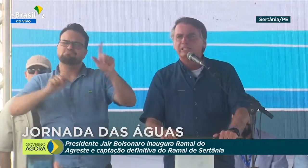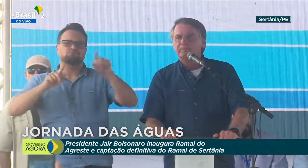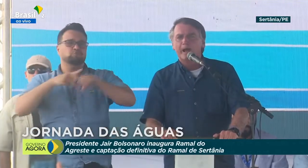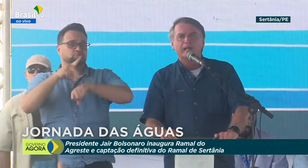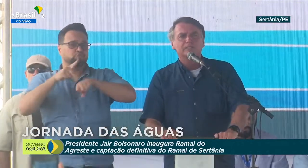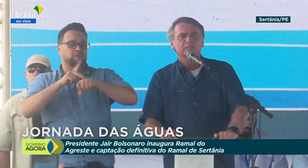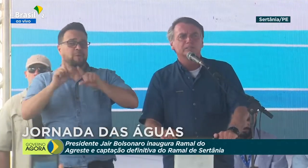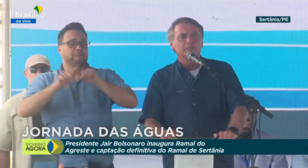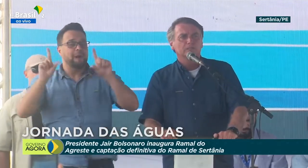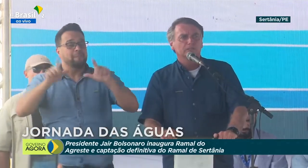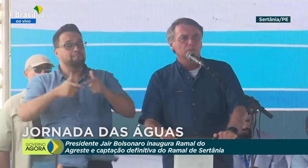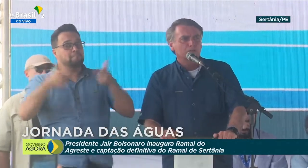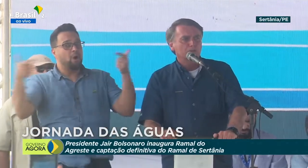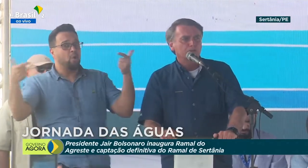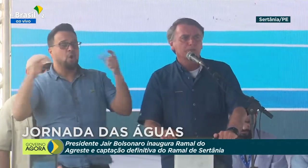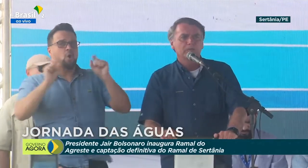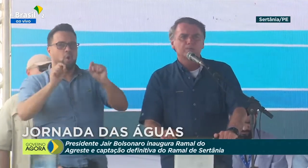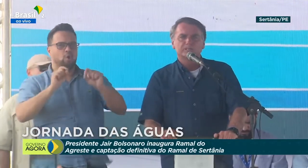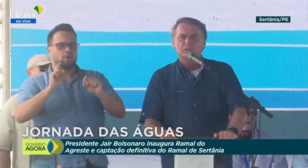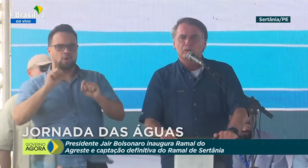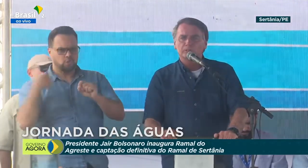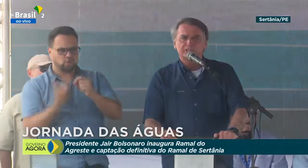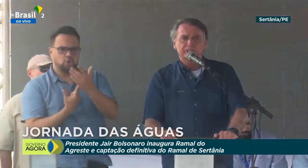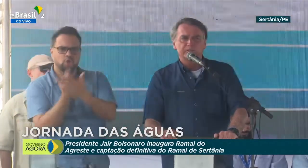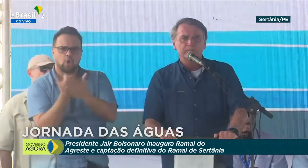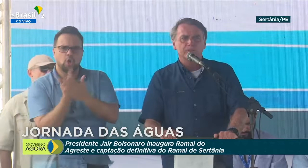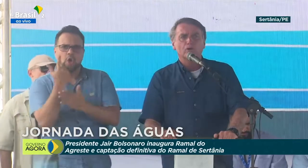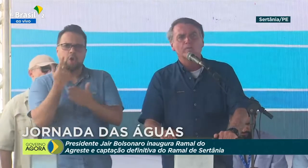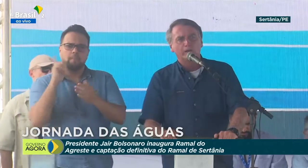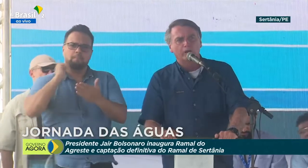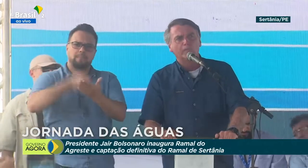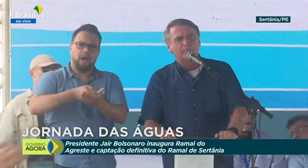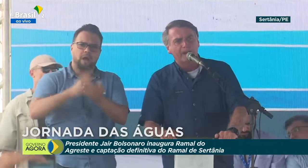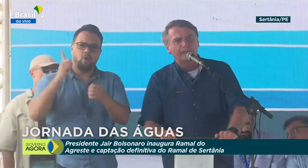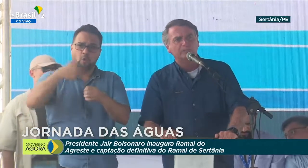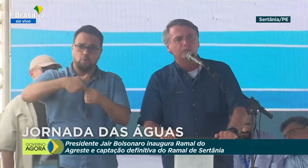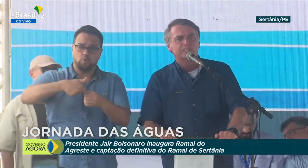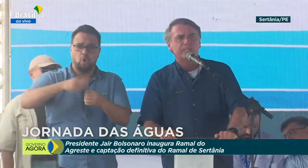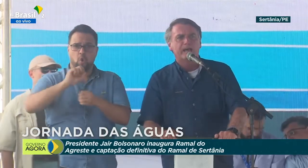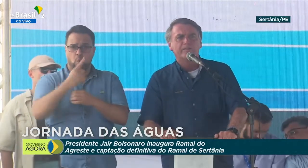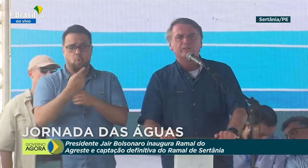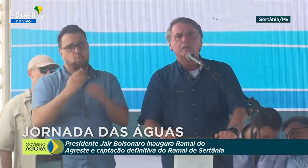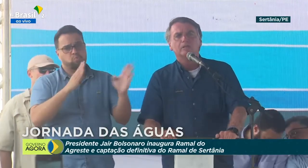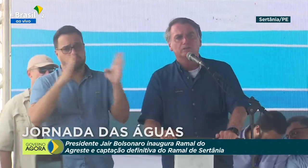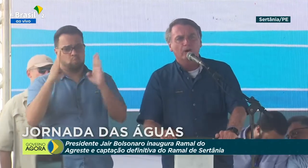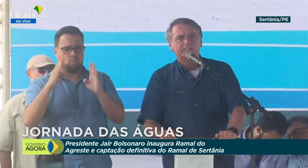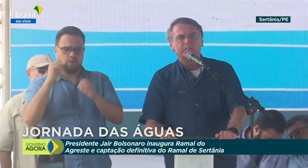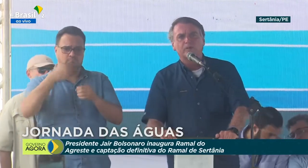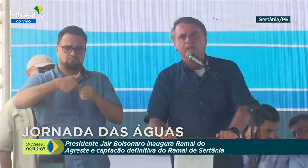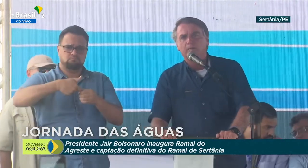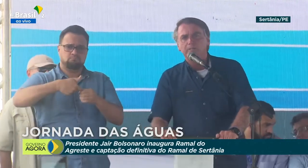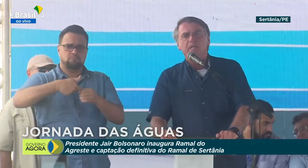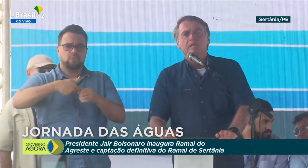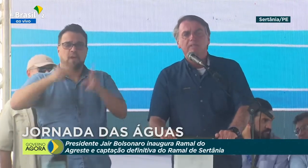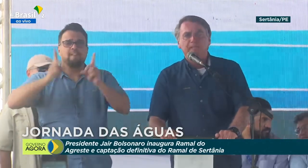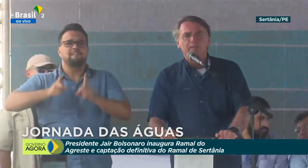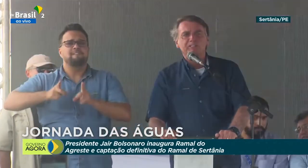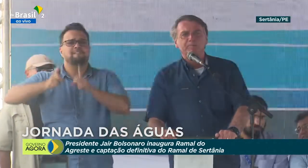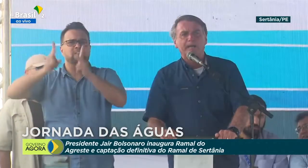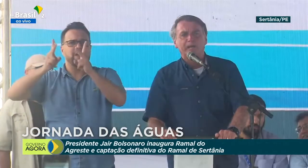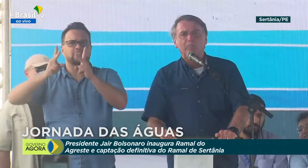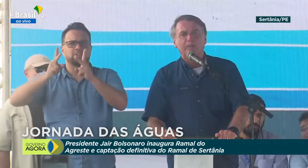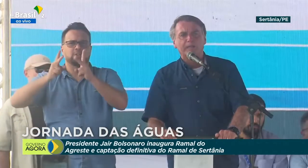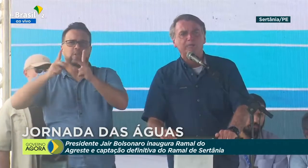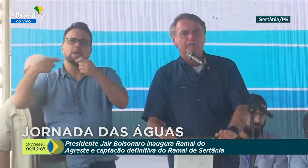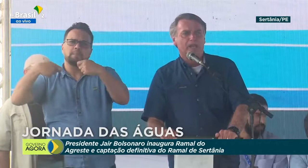mas grande parte do que consumimos em combustível, ou melhor, uma parte considerável, nós importamos e temos